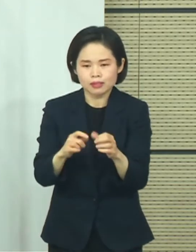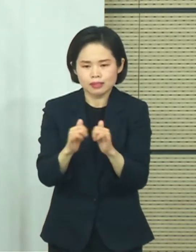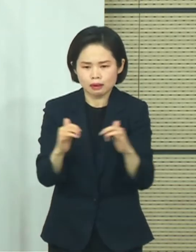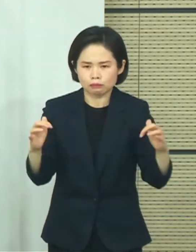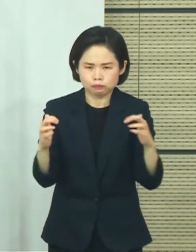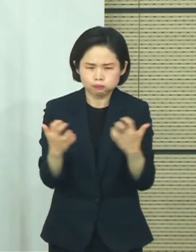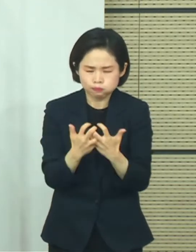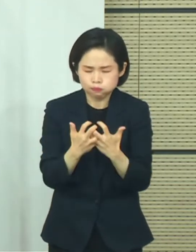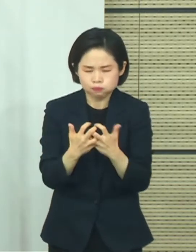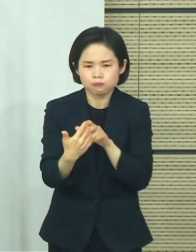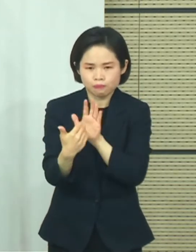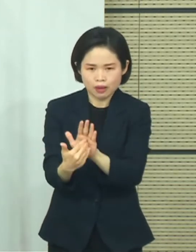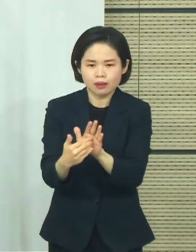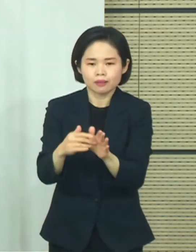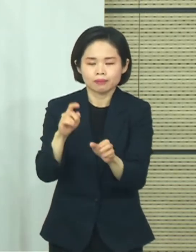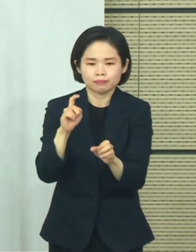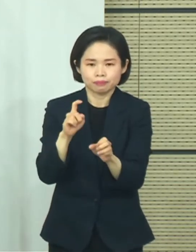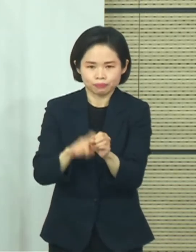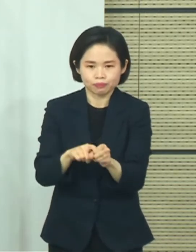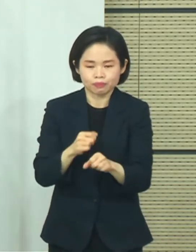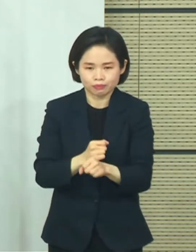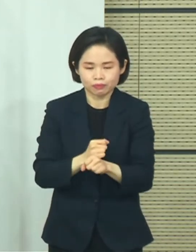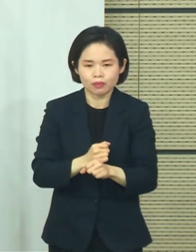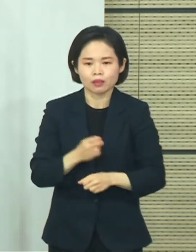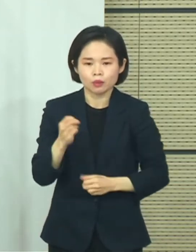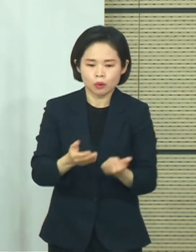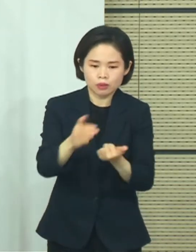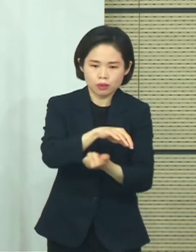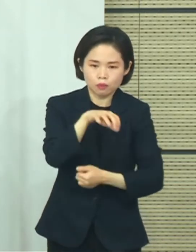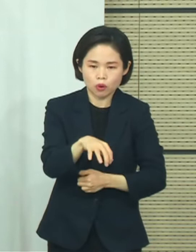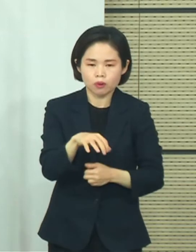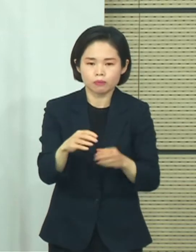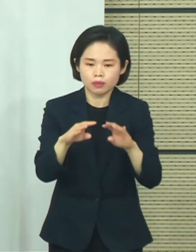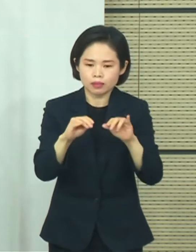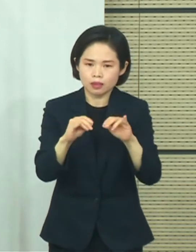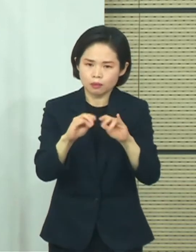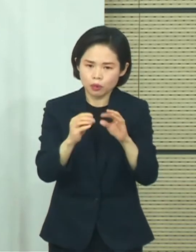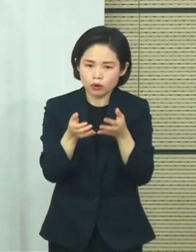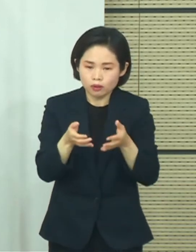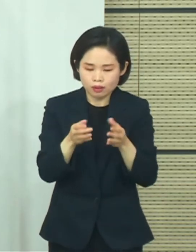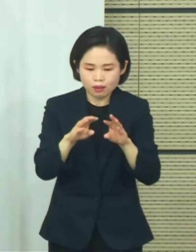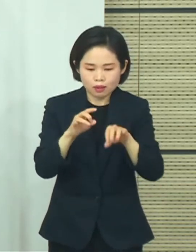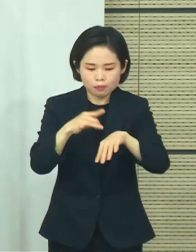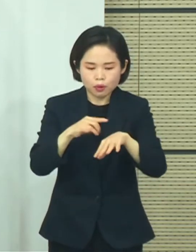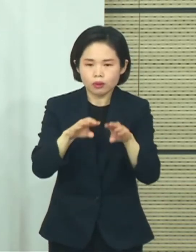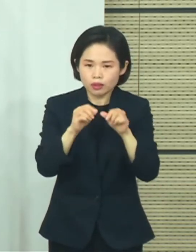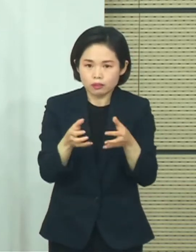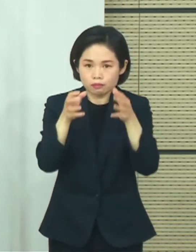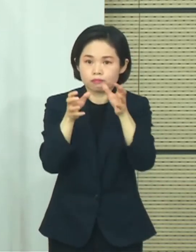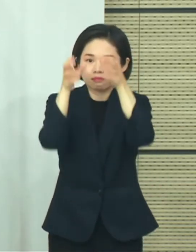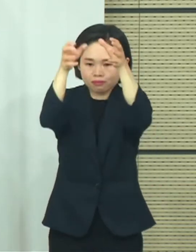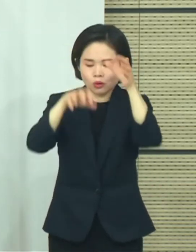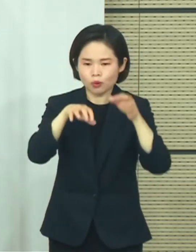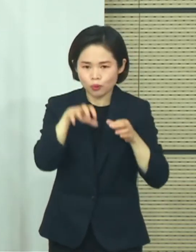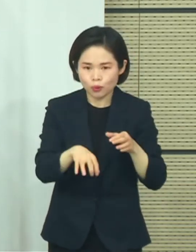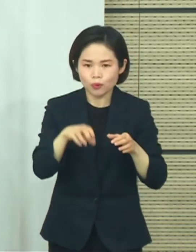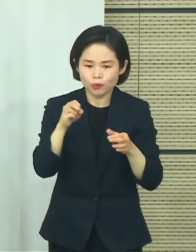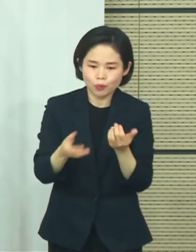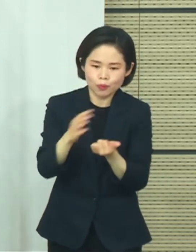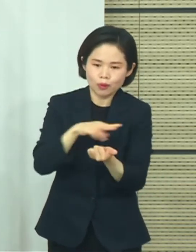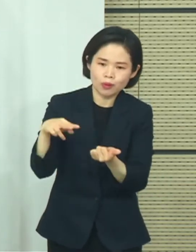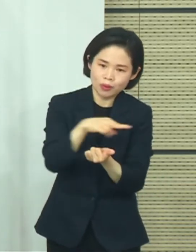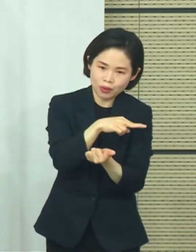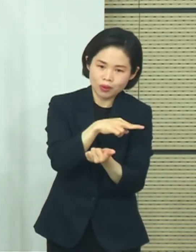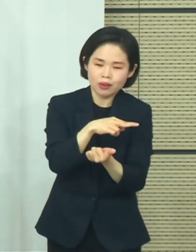성명 봉안시설 방 본 벌초 등에 따른 1집을 완화하고 방역을 강화하는 노력도 함께 기울이고